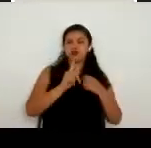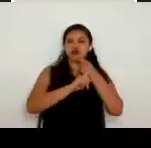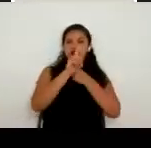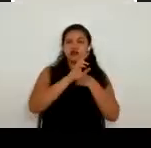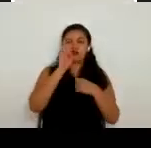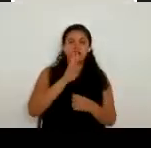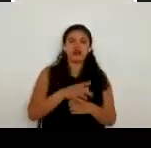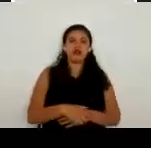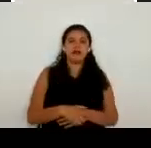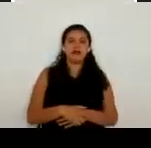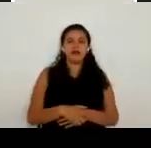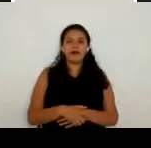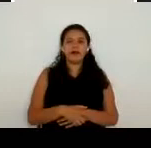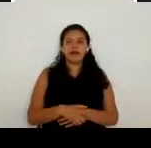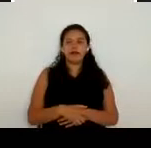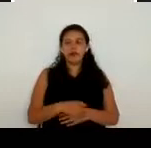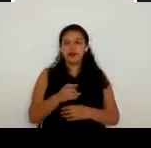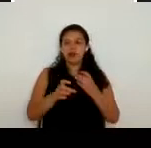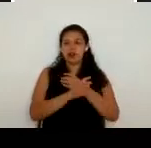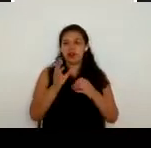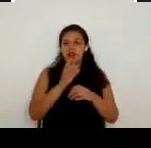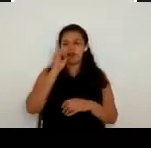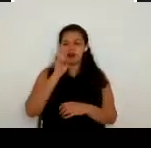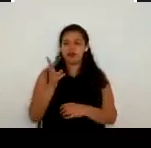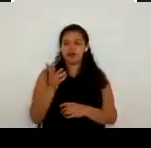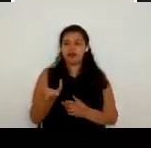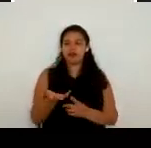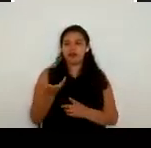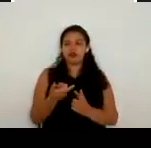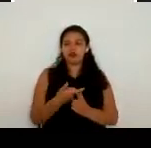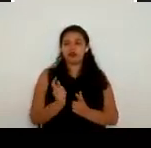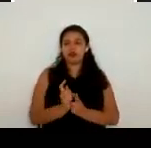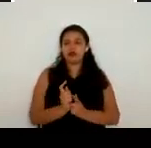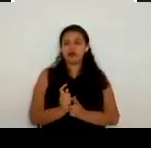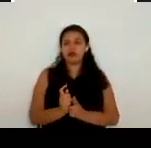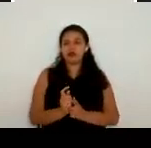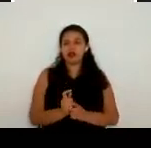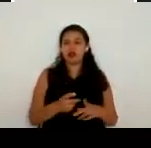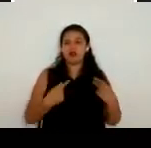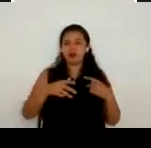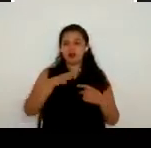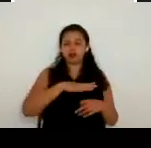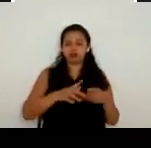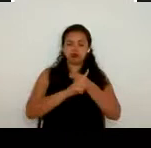funciones que vimos es que la población con enfermedades respiratorias pues es una población de